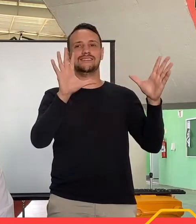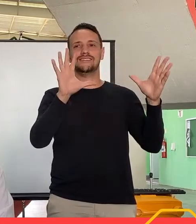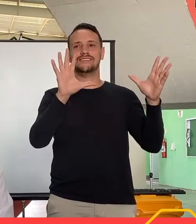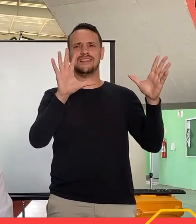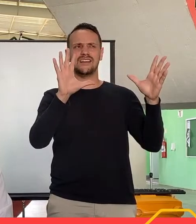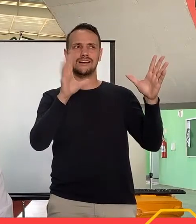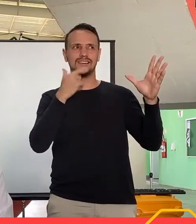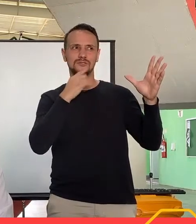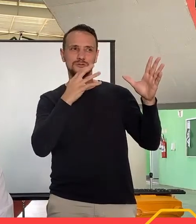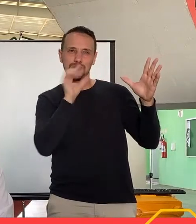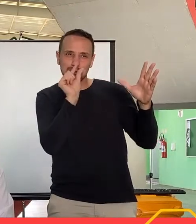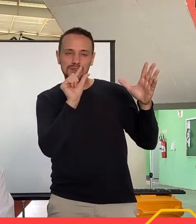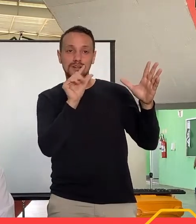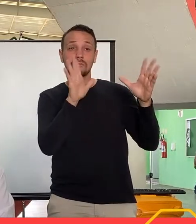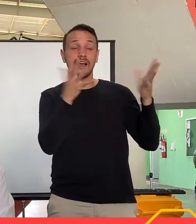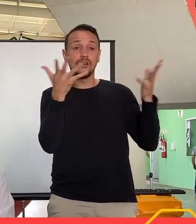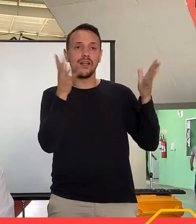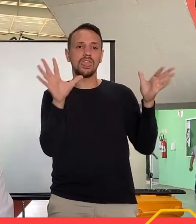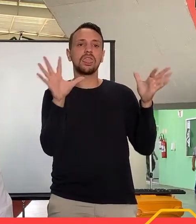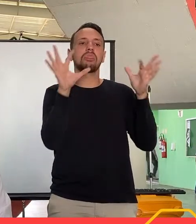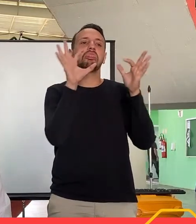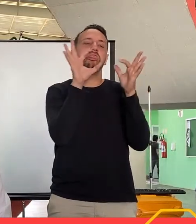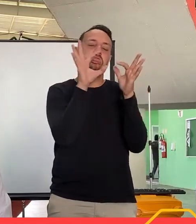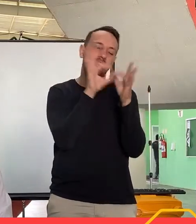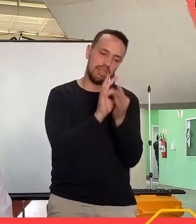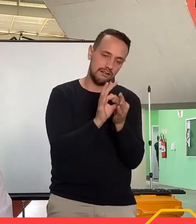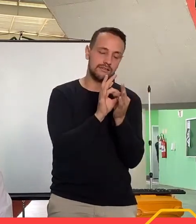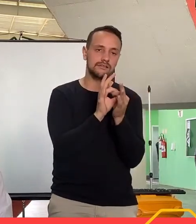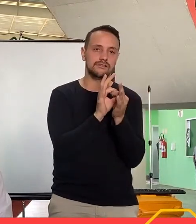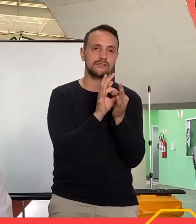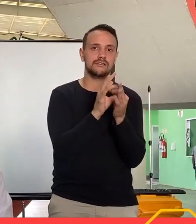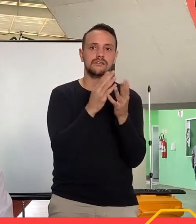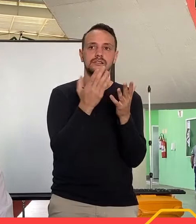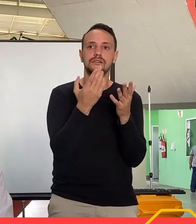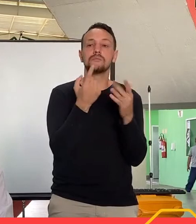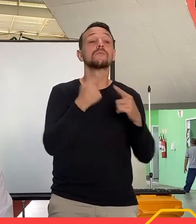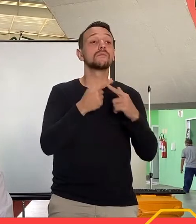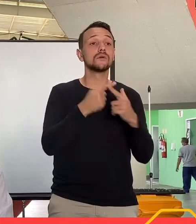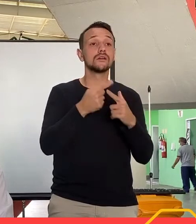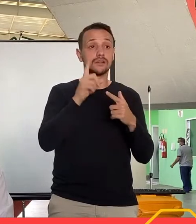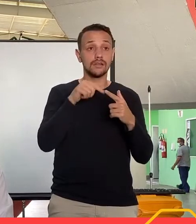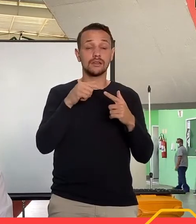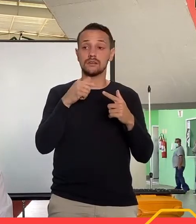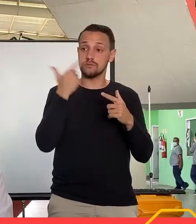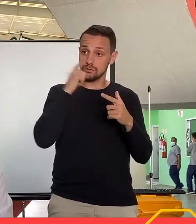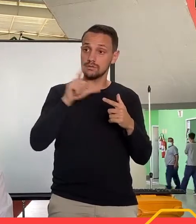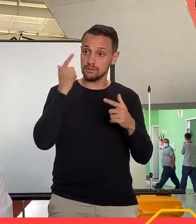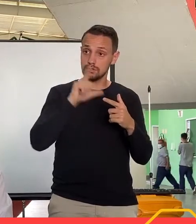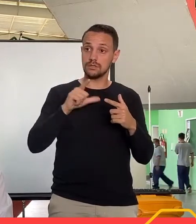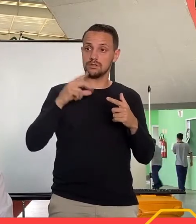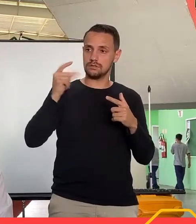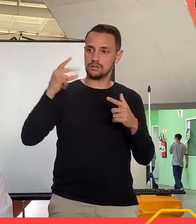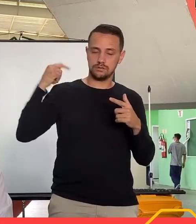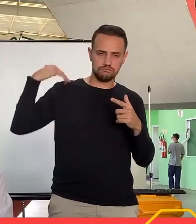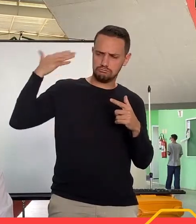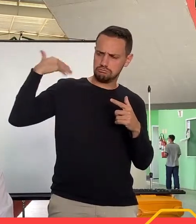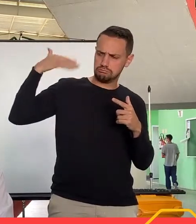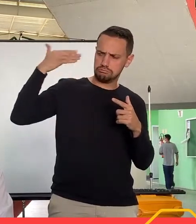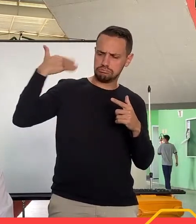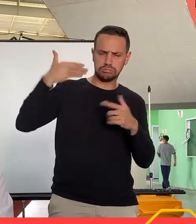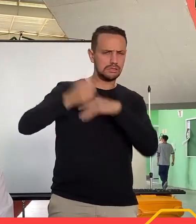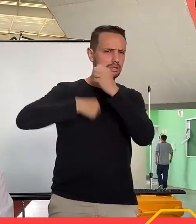Tá? E aí a gente teve que perder. A gente teve que perder porque isso foi uma conquista de muitas